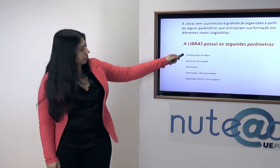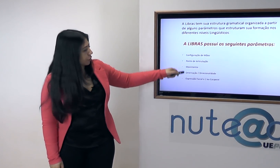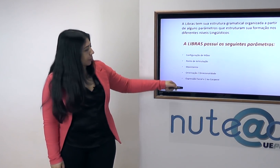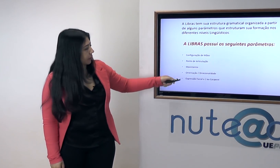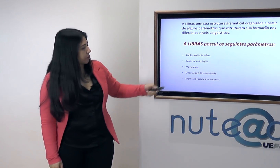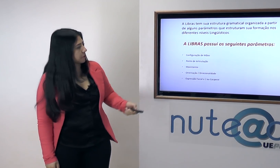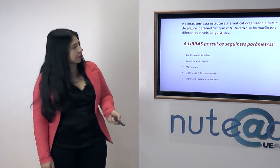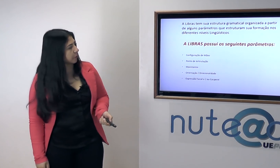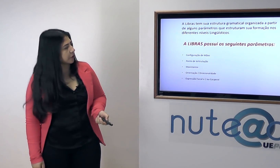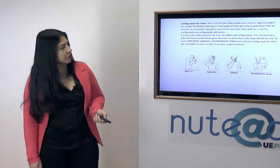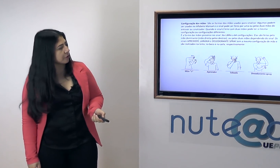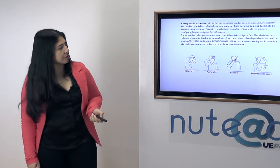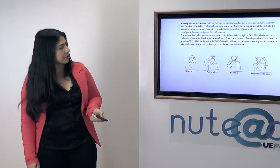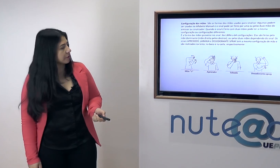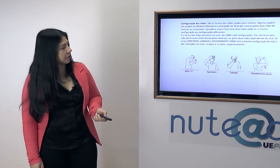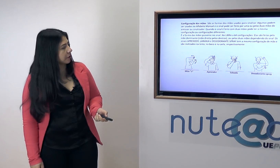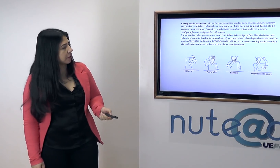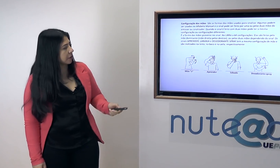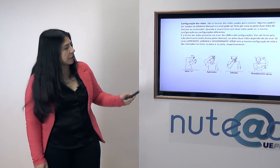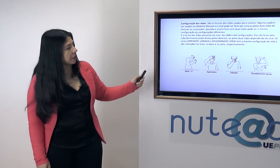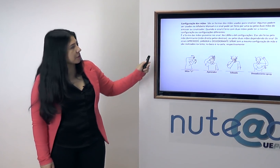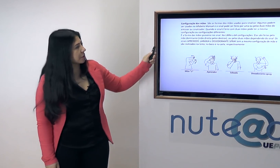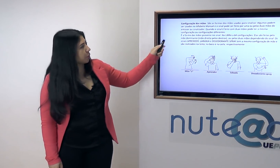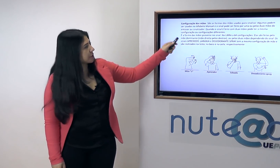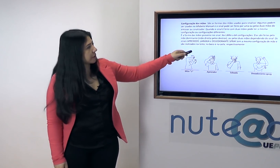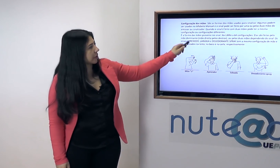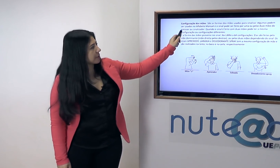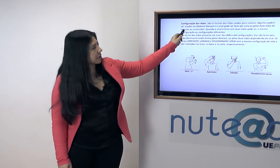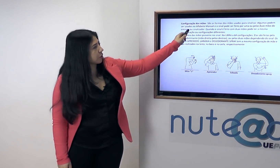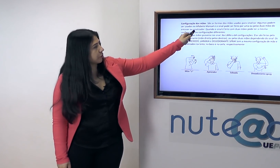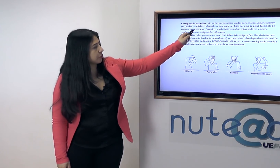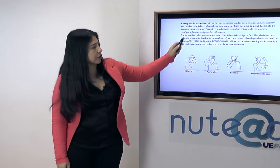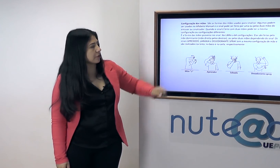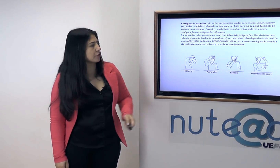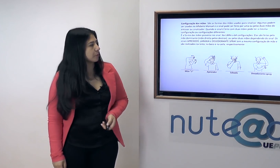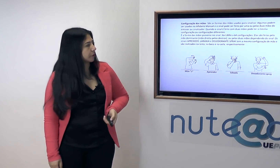dos parâmetros linguísticos são os sinais das configurações de mão.